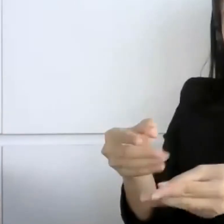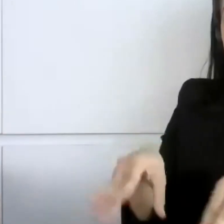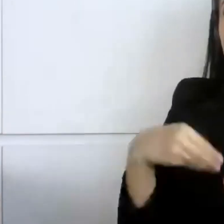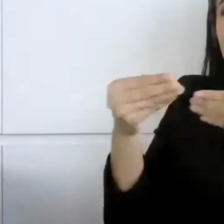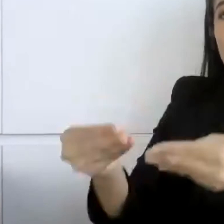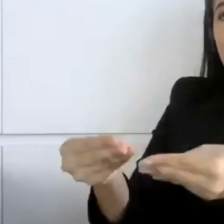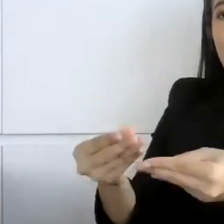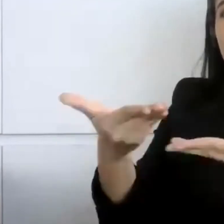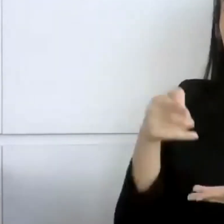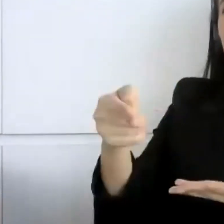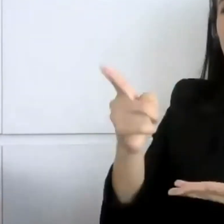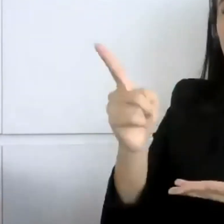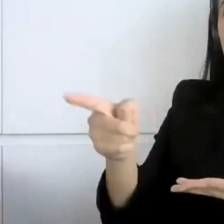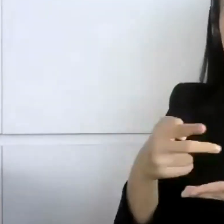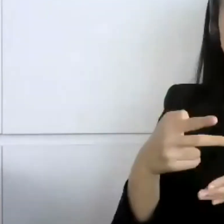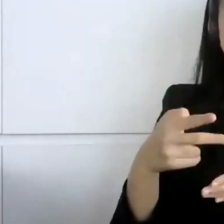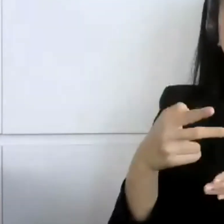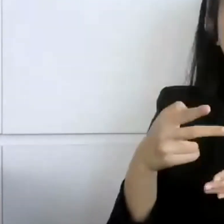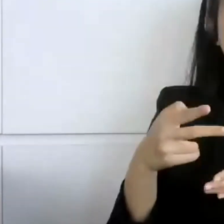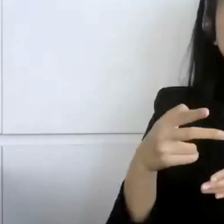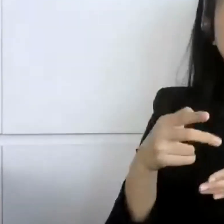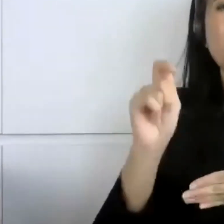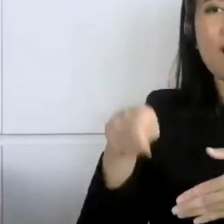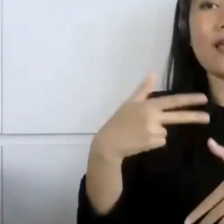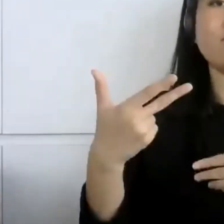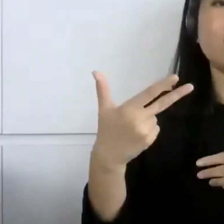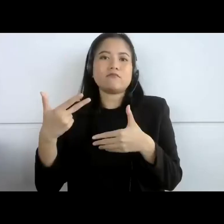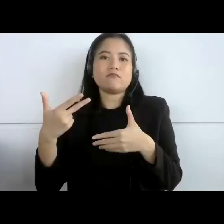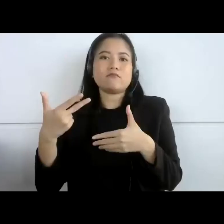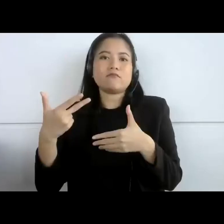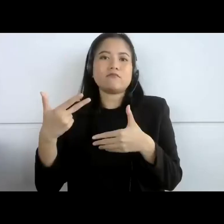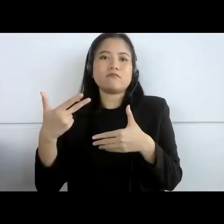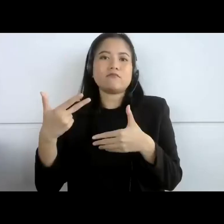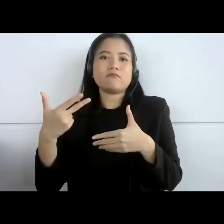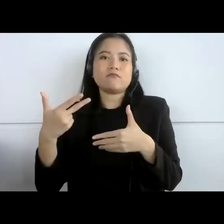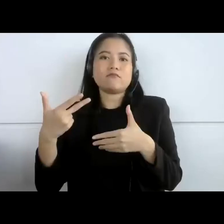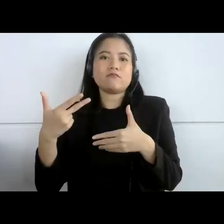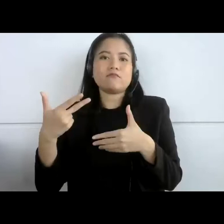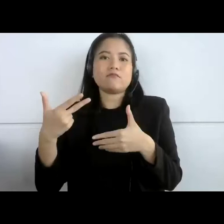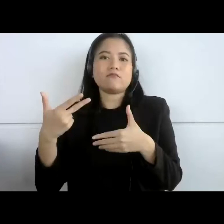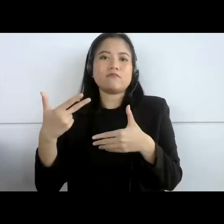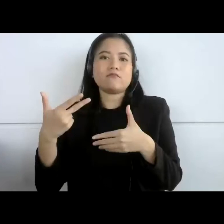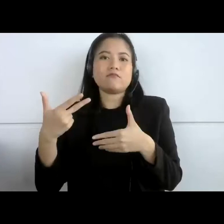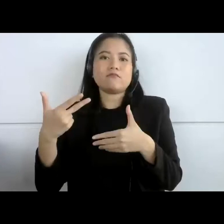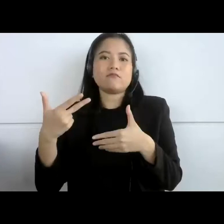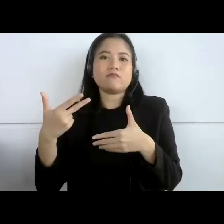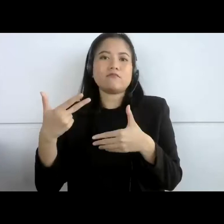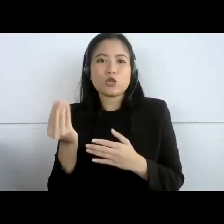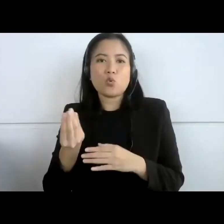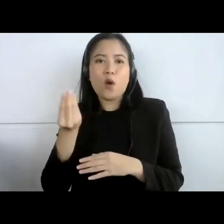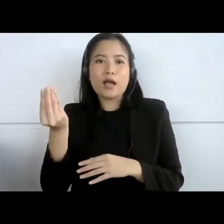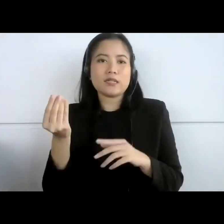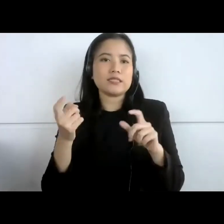Maitra Widiantini, Chief of Fundraising and Marketing dari Save the Children Indonesia, kepada Ibu Dr. Randa